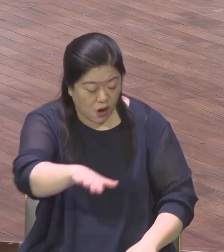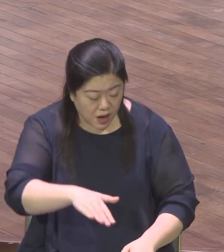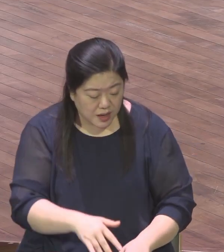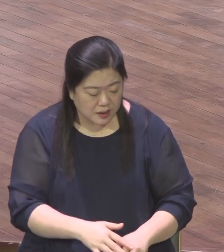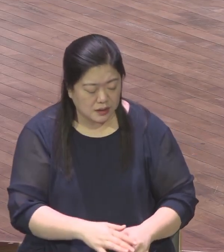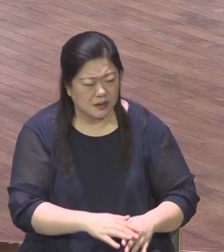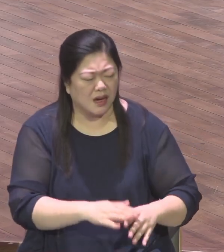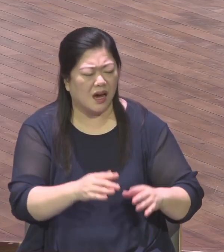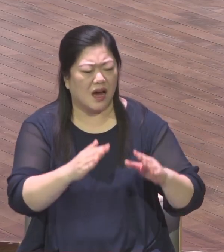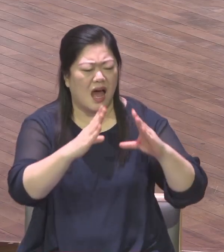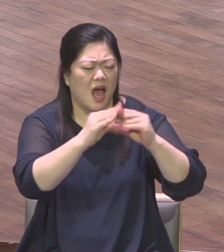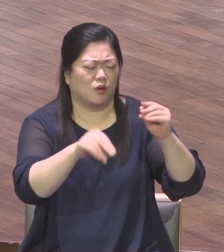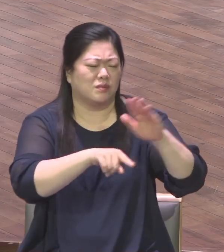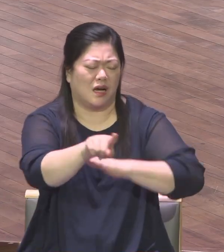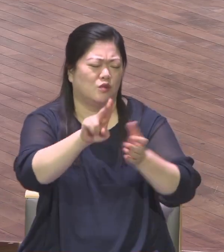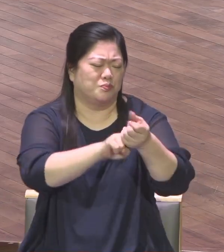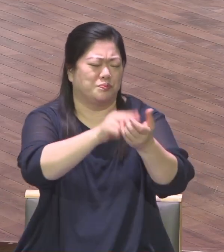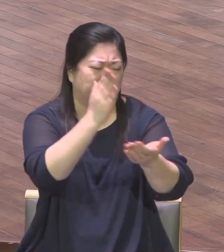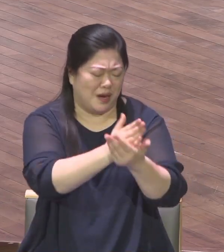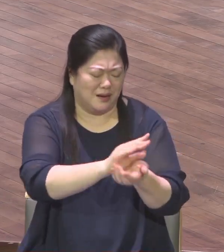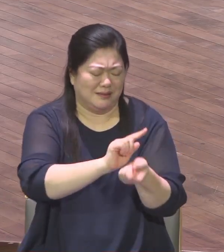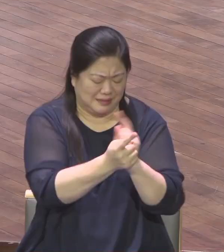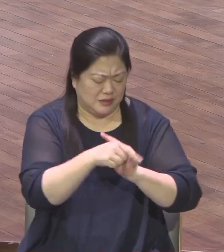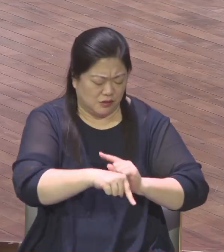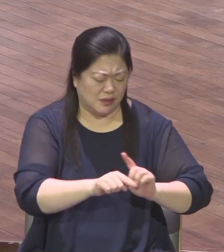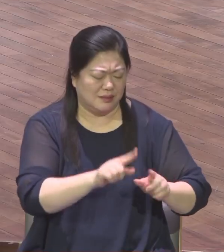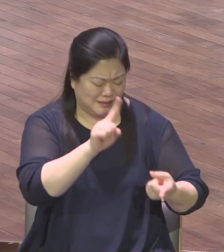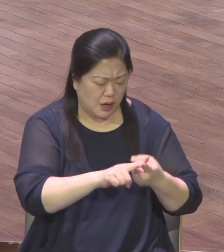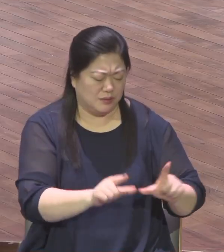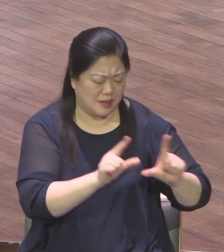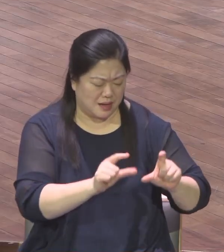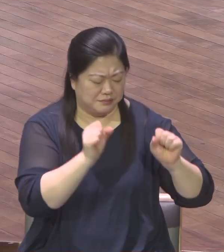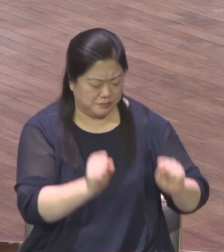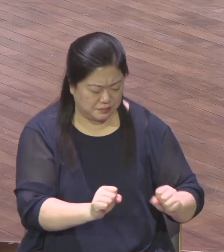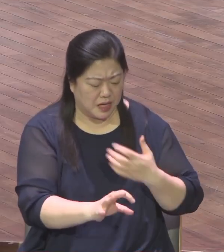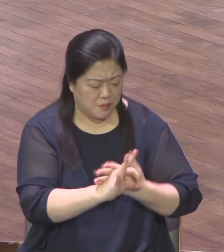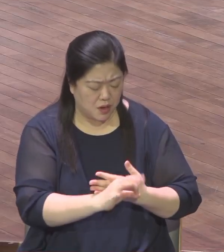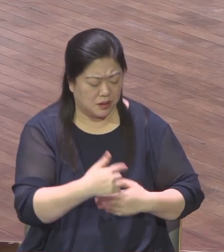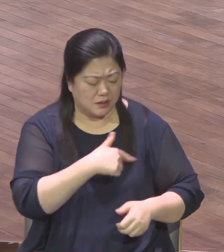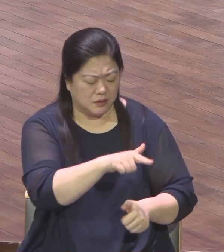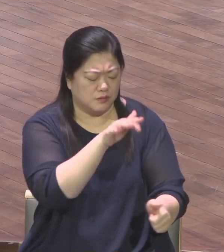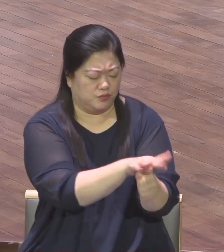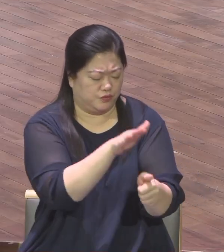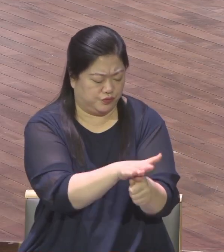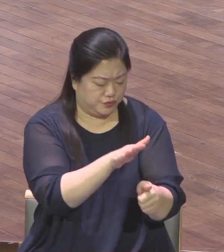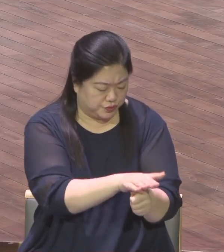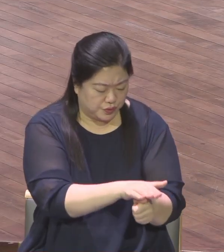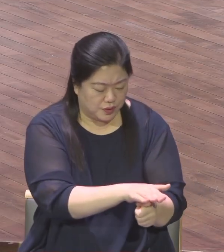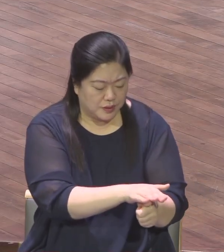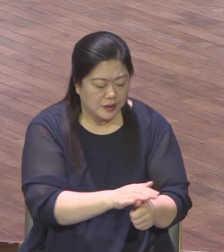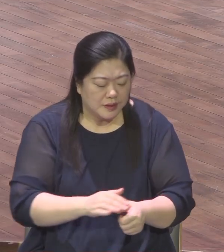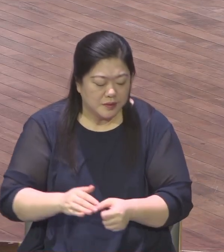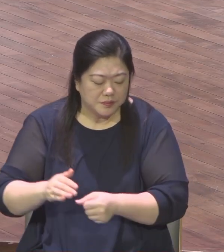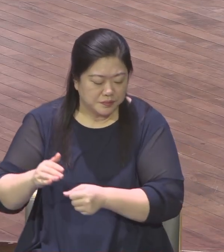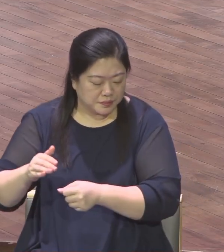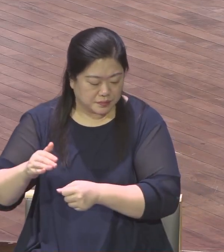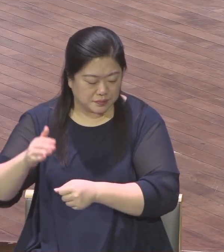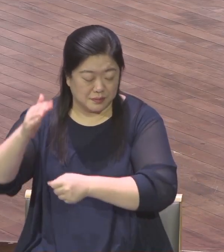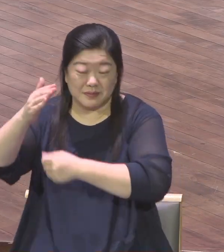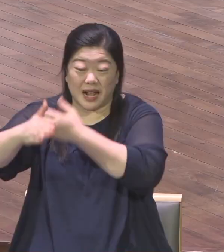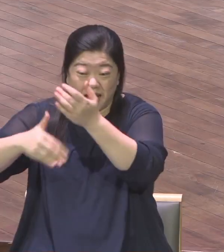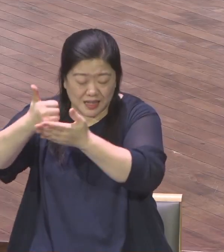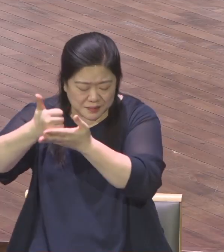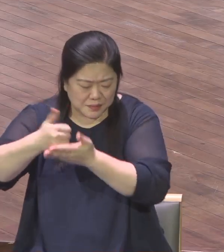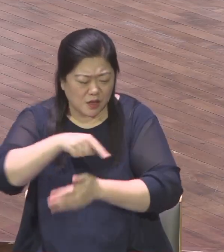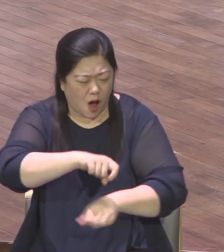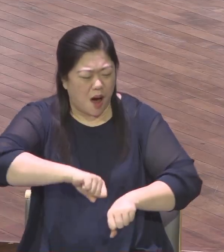헐지 아니하며 너희를 심고 뽑지 아니하리니 이는 내가 너희에게 내린 재난에 대하여서 뜻을